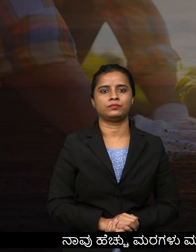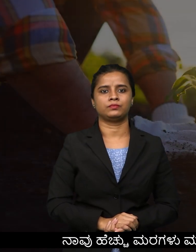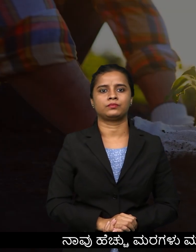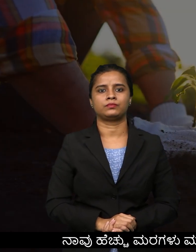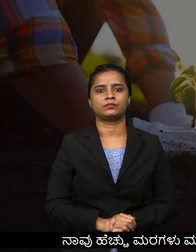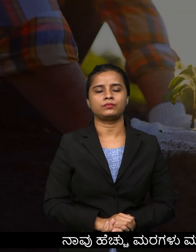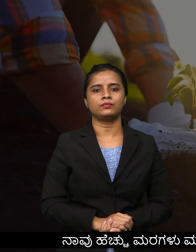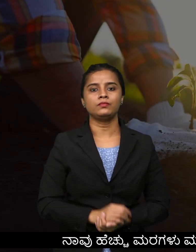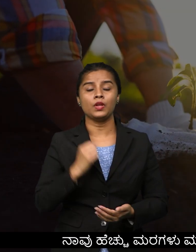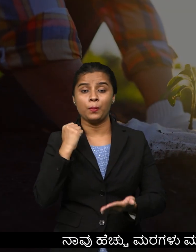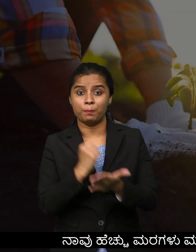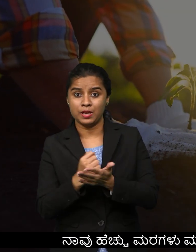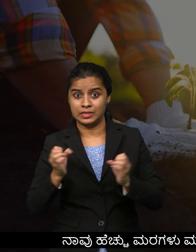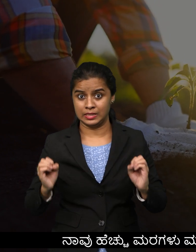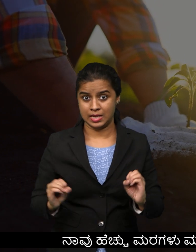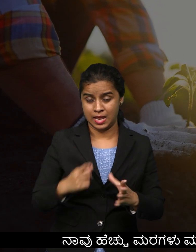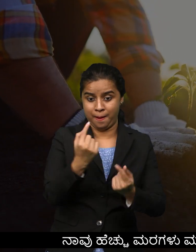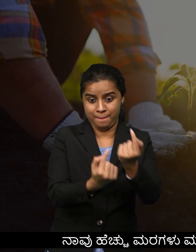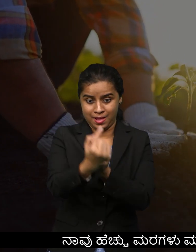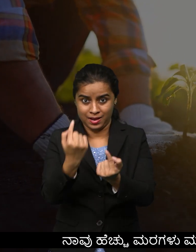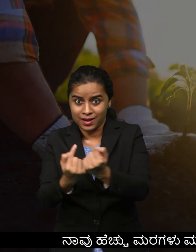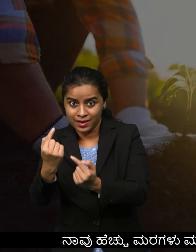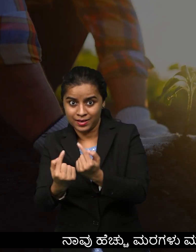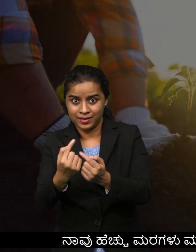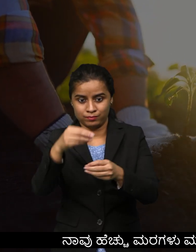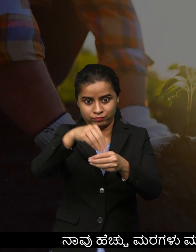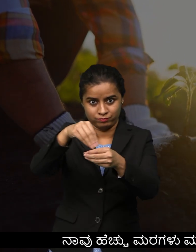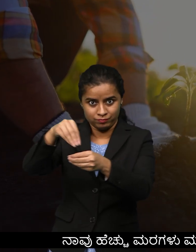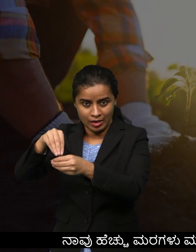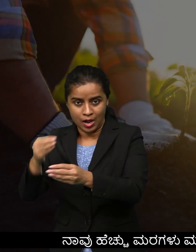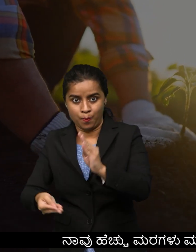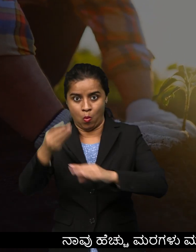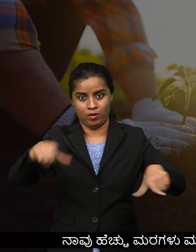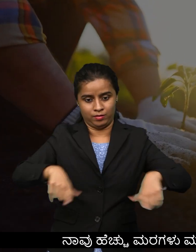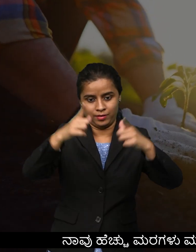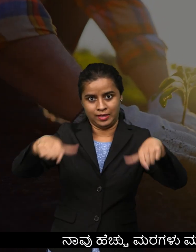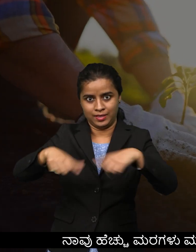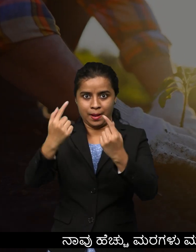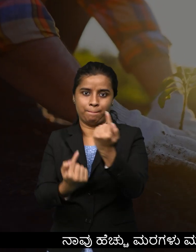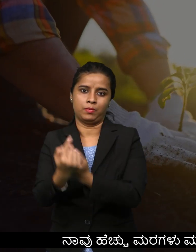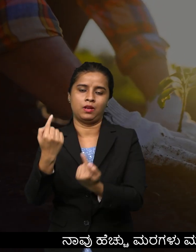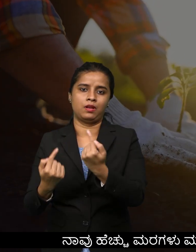ನಾವು ಹೆಚ್ಚು ಮರಗಳು ಮತ್ತು ಸಸ್ಯಗಳನ್ನು ನೆಡಲು ಪ್ರಾರಂಭಿಸಬೇಕು.